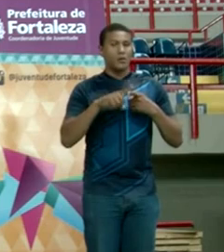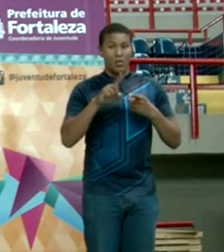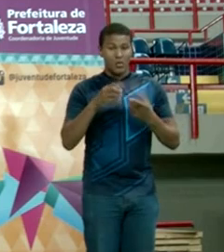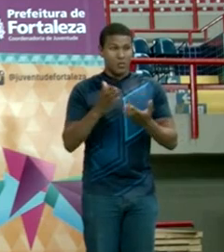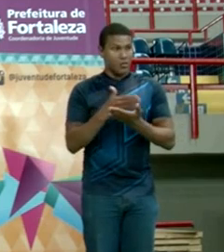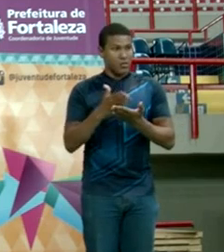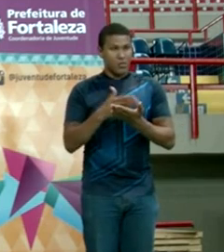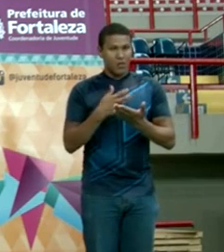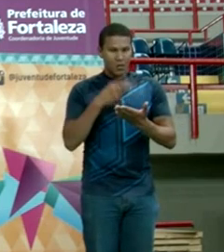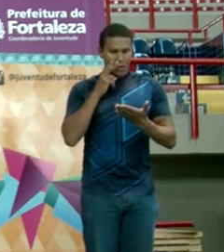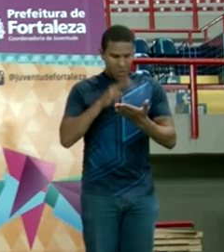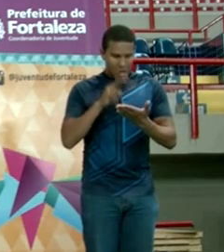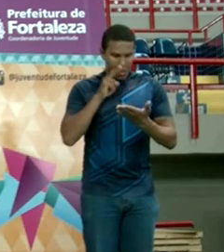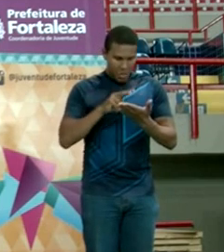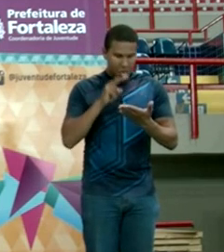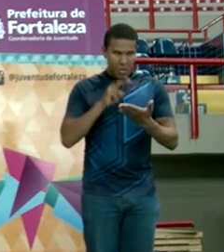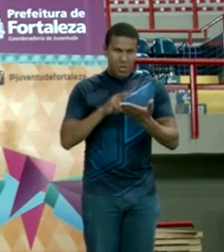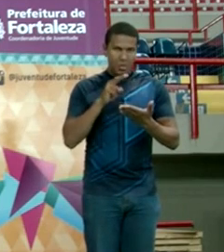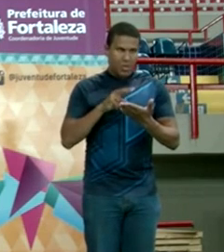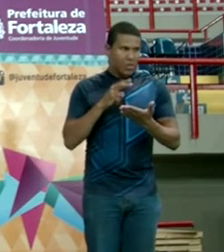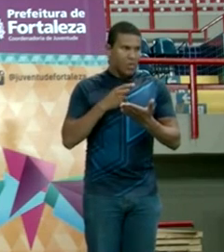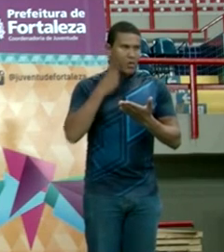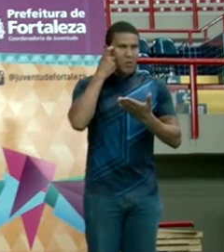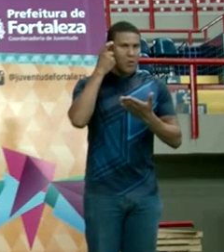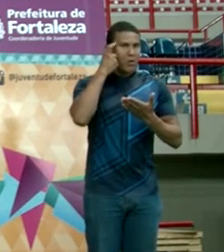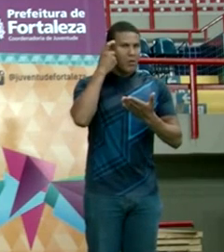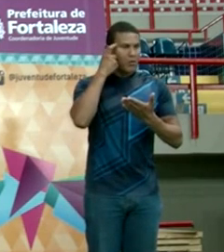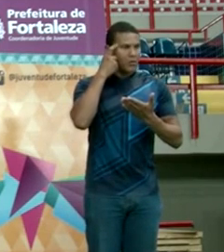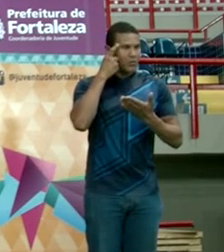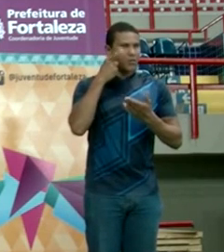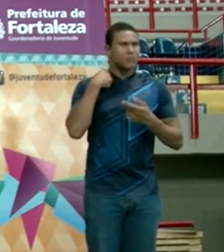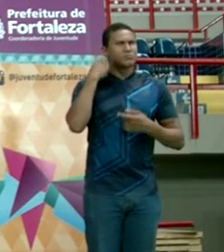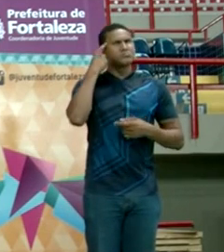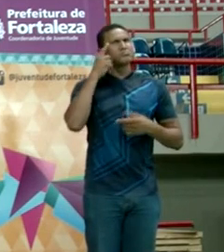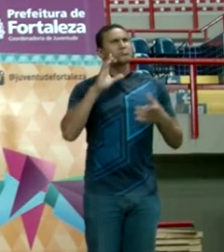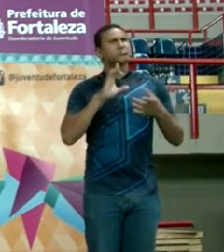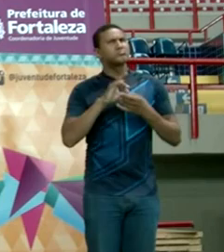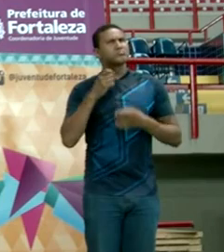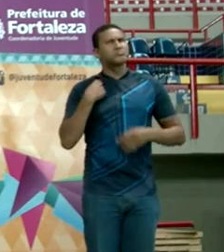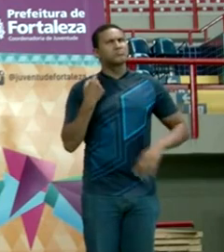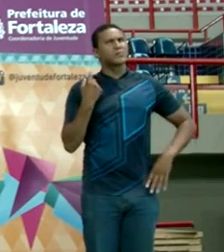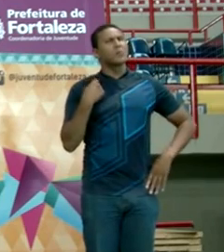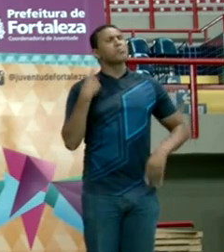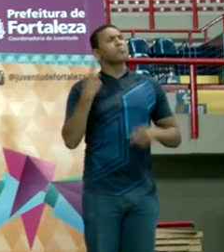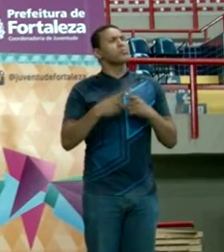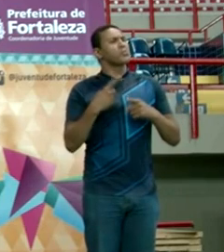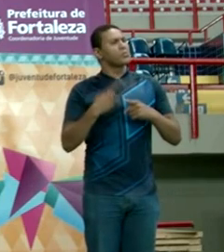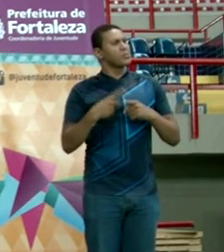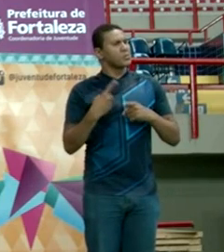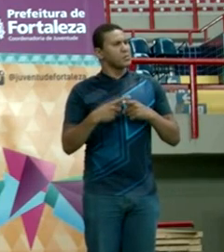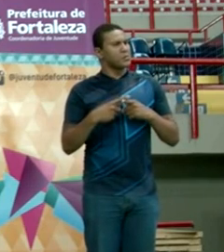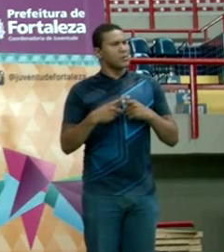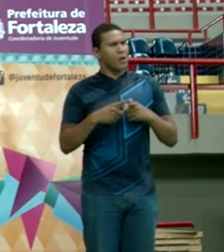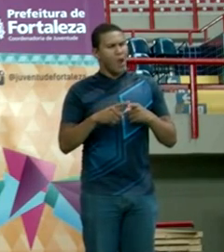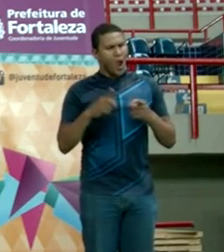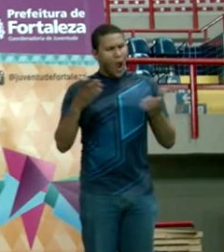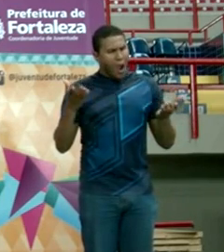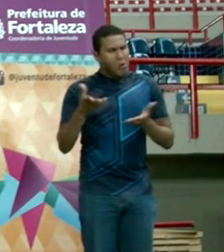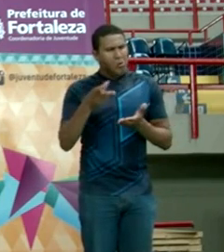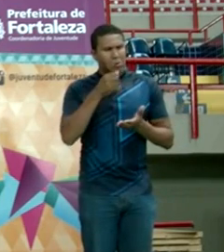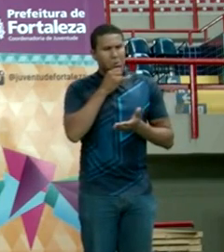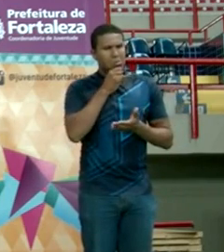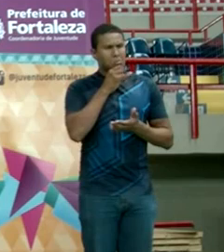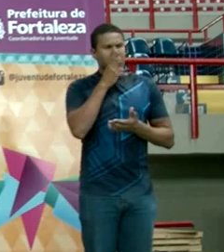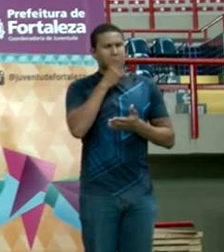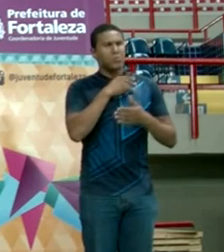a paranoia da ameaça da Guerra Fria. Aí você faz logo a emenda da pergunta na sua cabeça. E por que que só agora que começaram a fazer